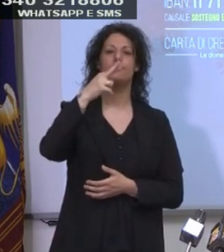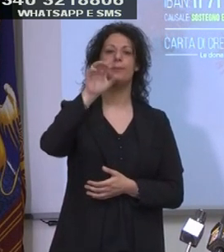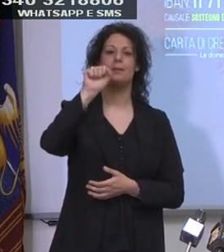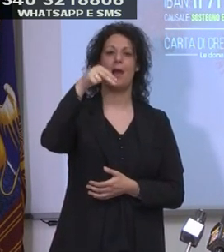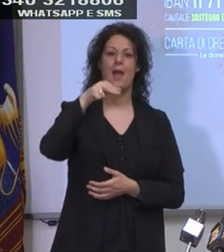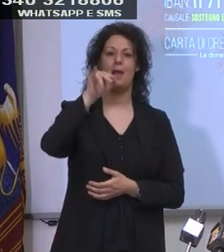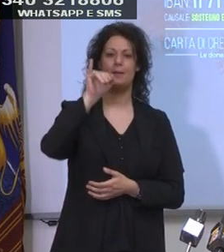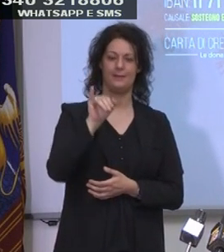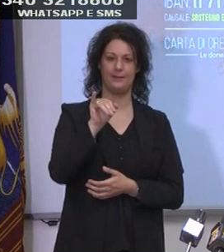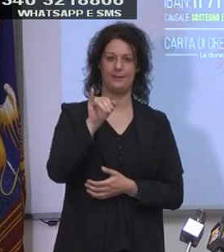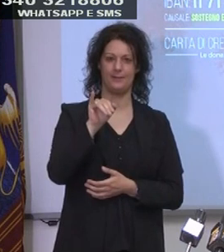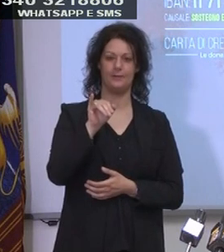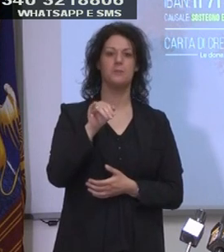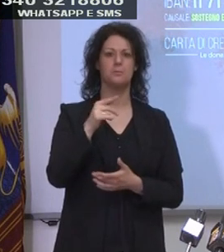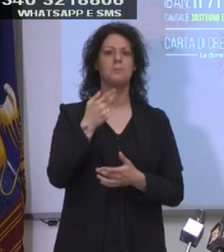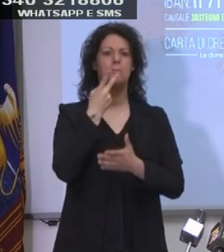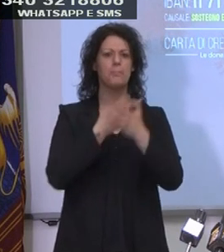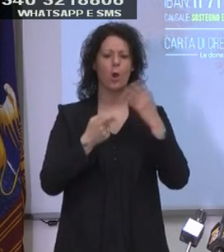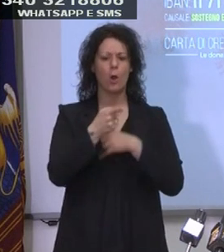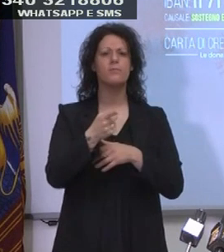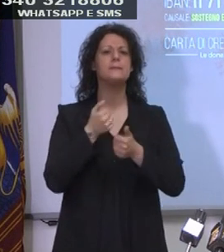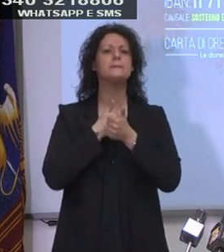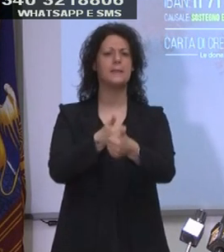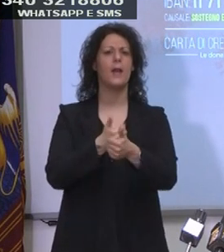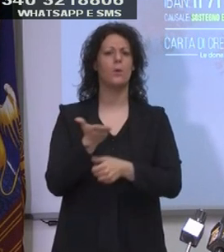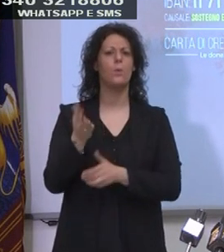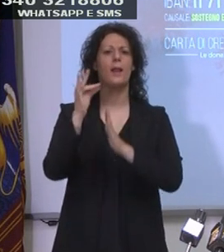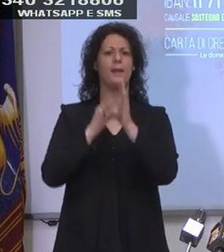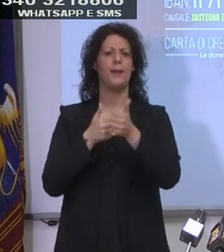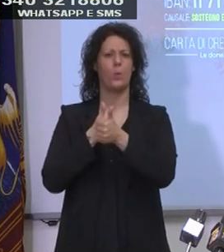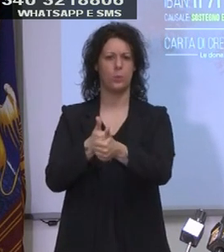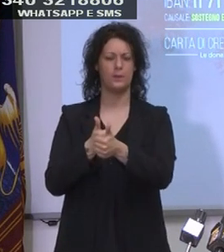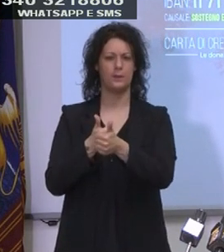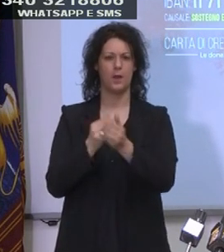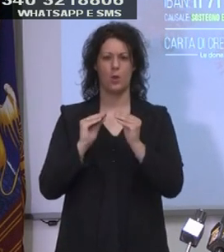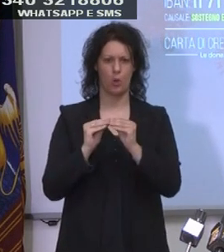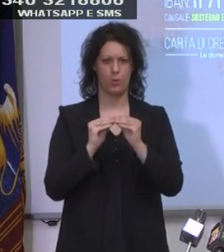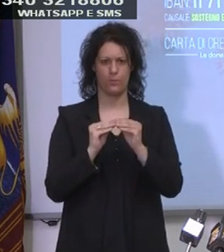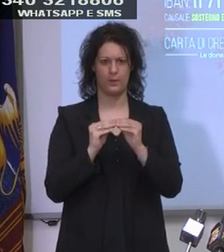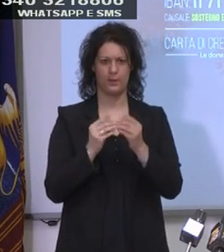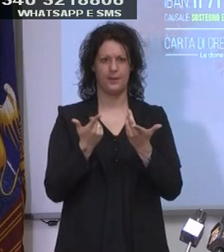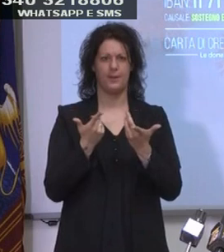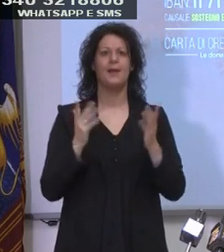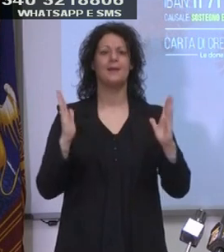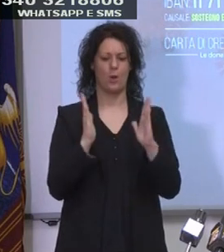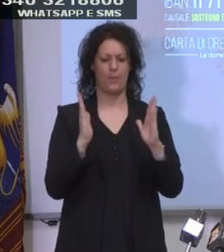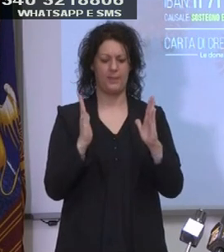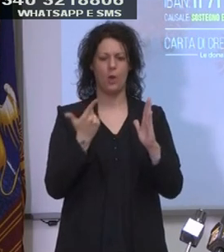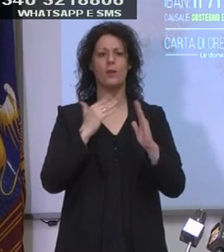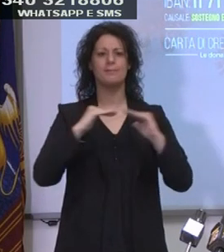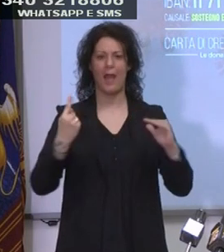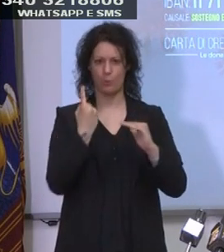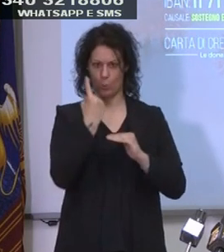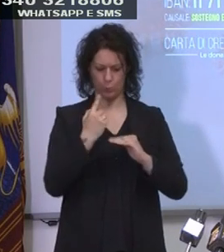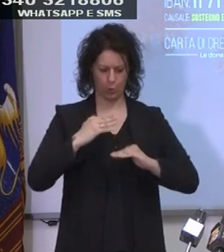se andate lì a applicare le linee guida penso che Cipriani avrà un tavolo al piano terra e uno al piano superiore, cioè capite? Allora io penso